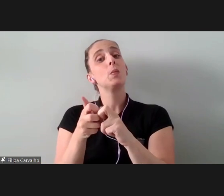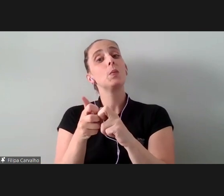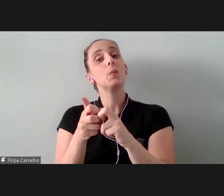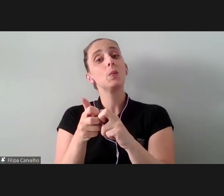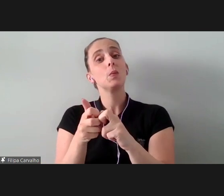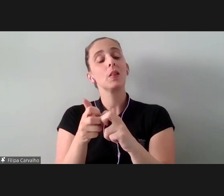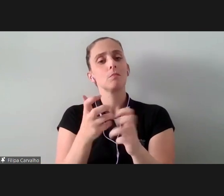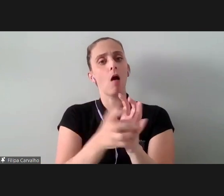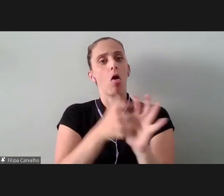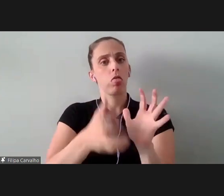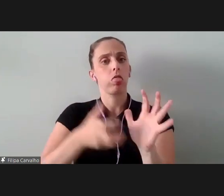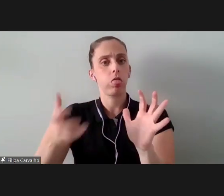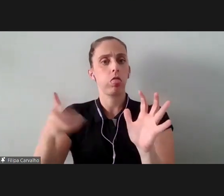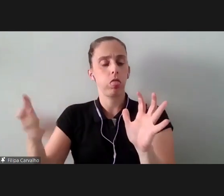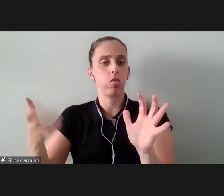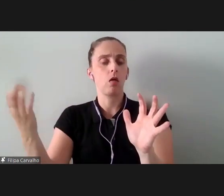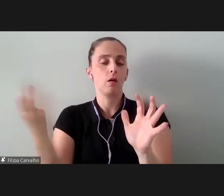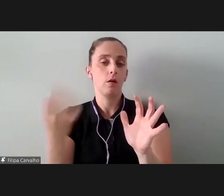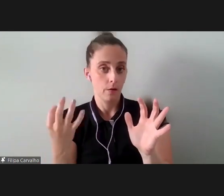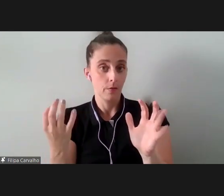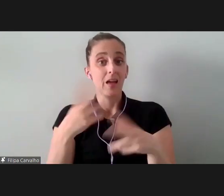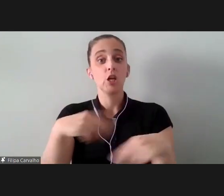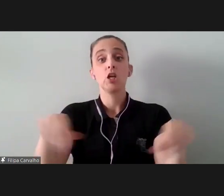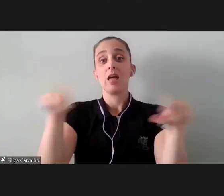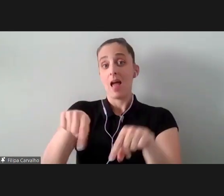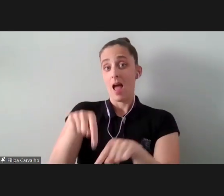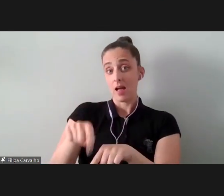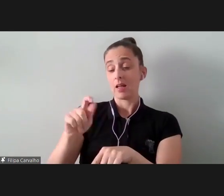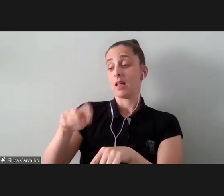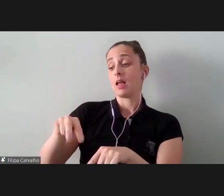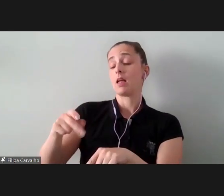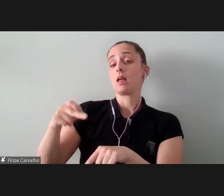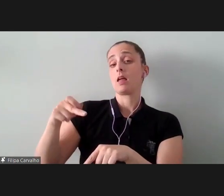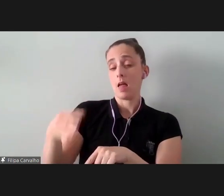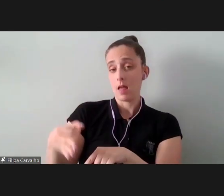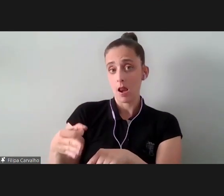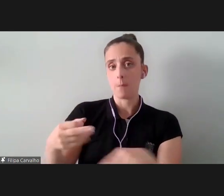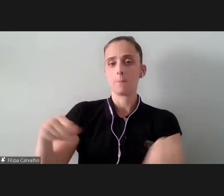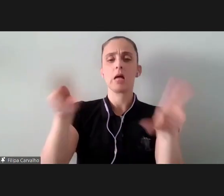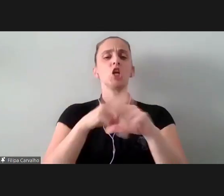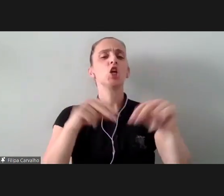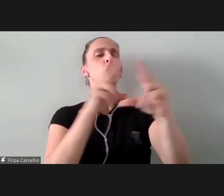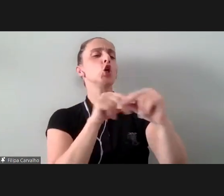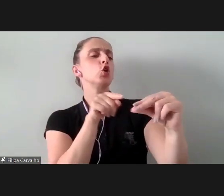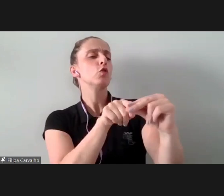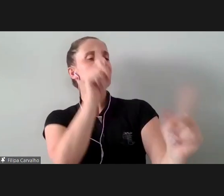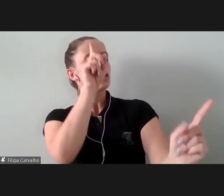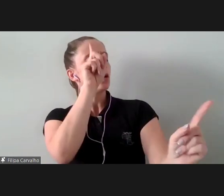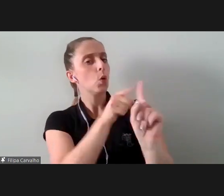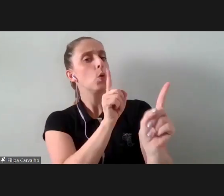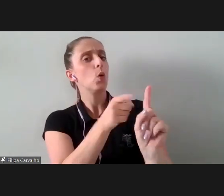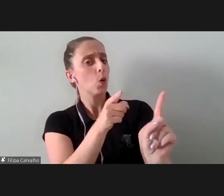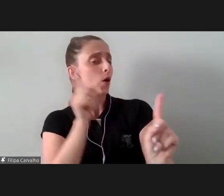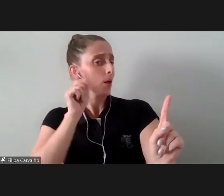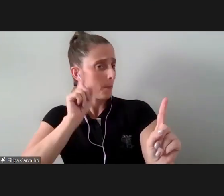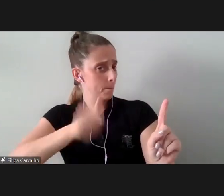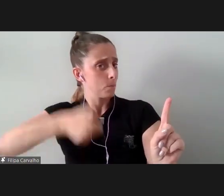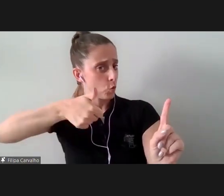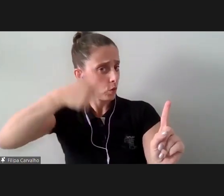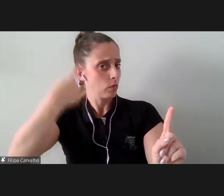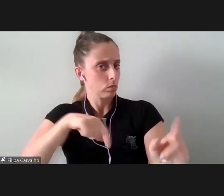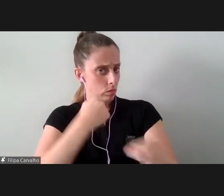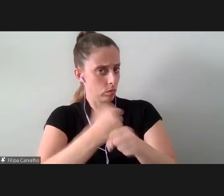mais complexos. E a diretoria de inovação da Escola Nacional de Administração tem aí um papel muito fundamental